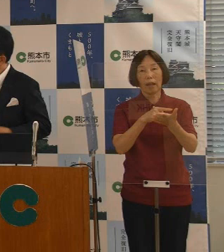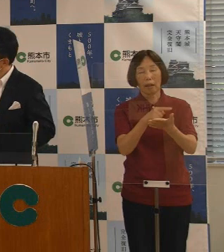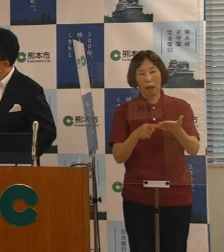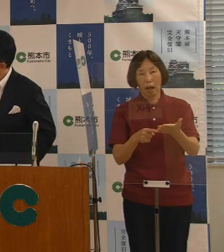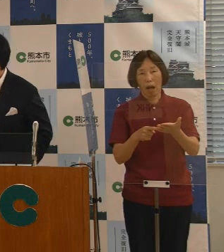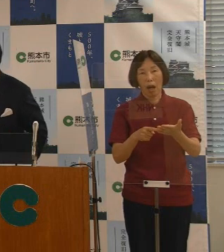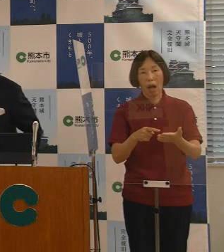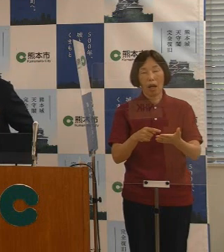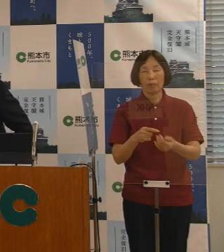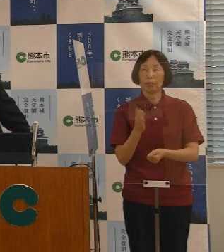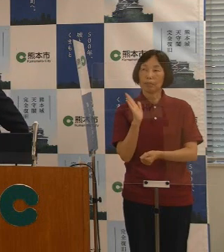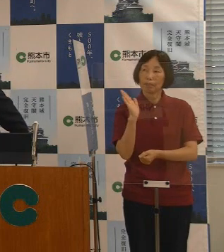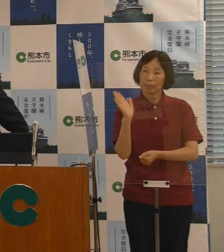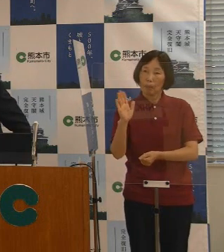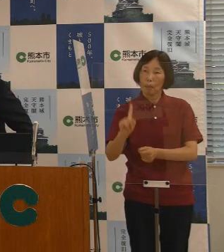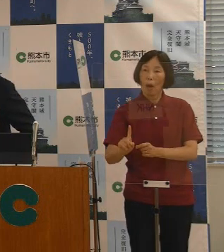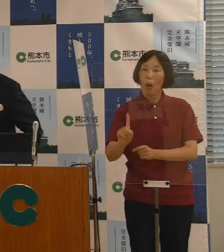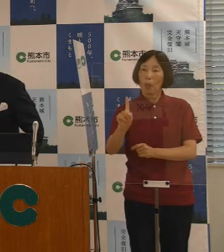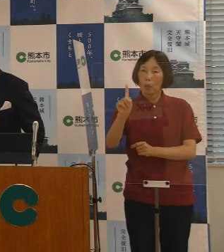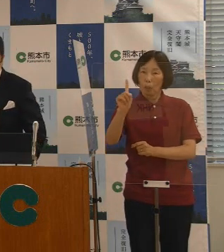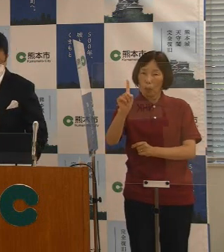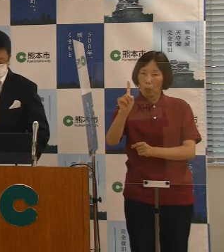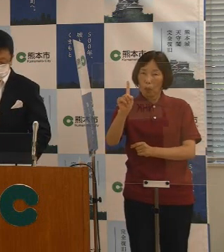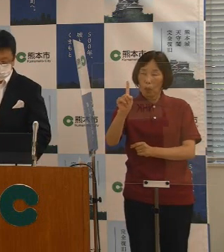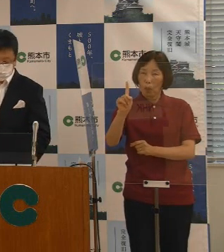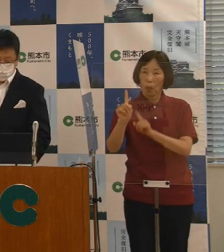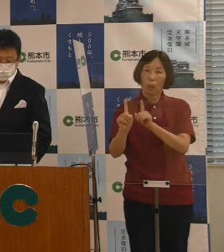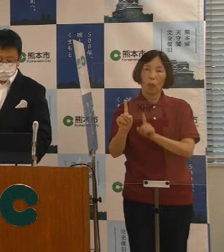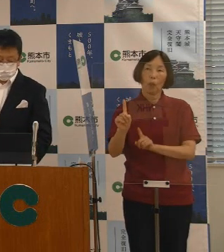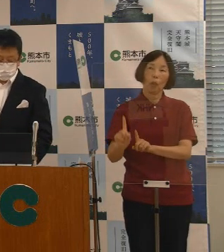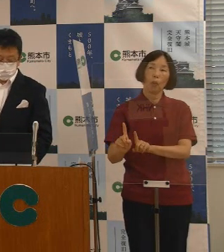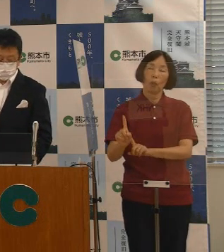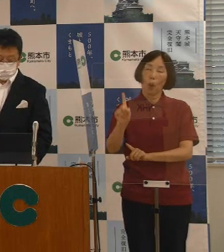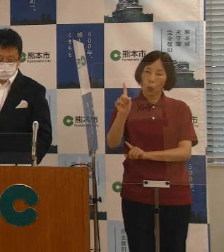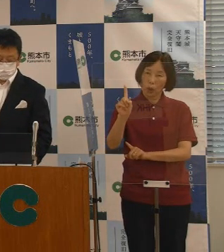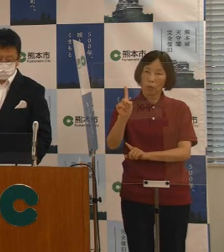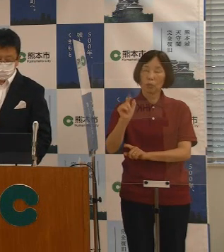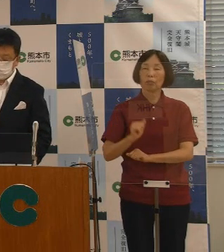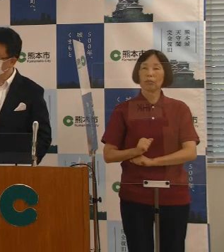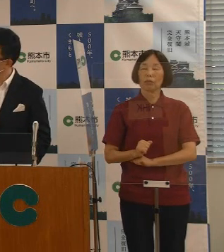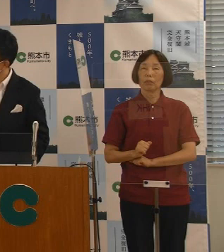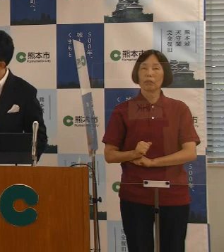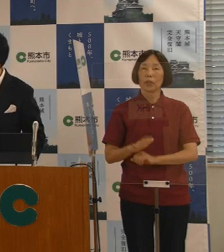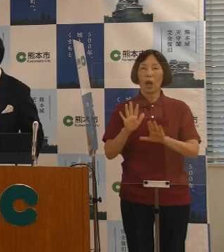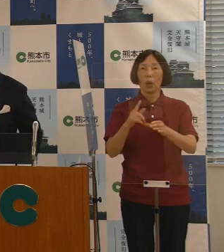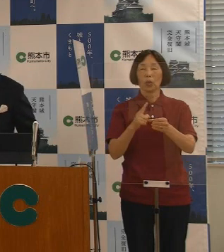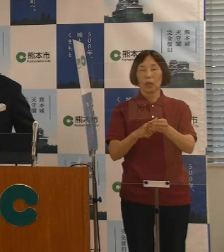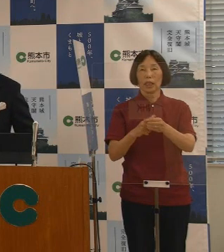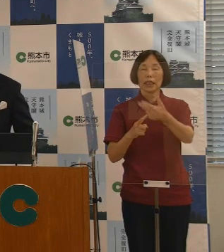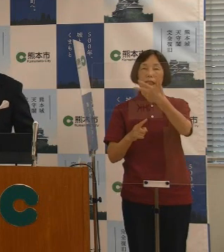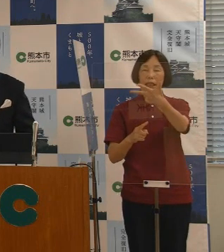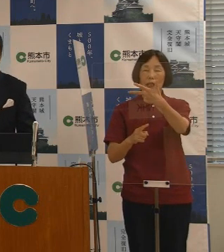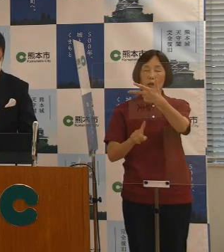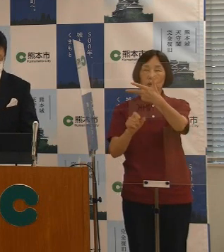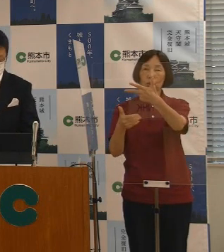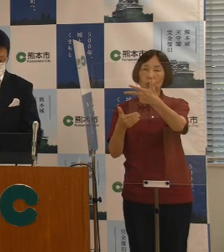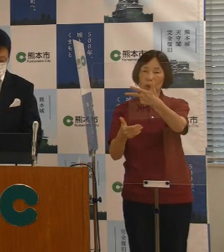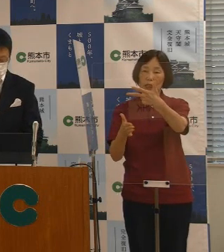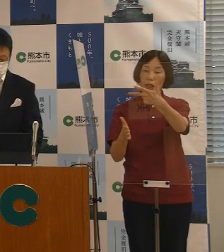左側の棒グラフでありますけれども、これは今年の7月19日